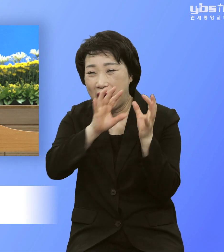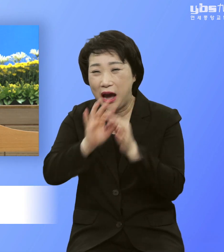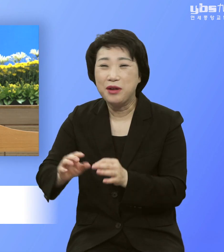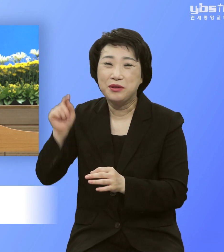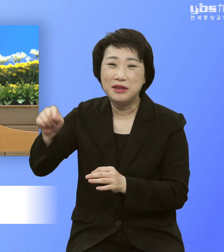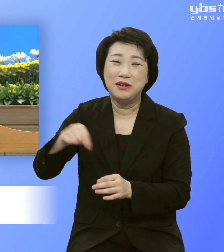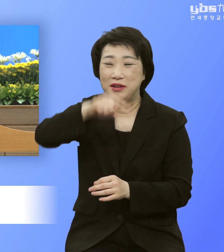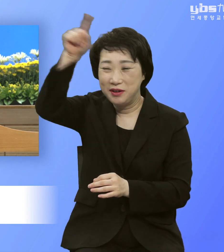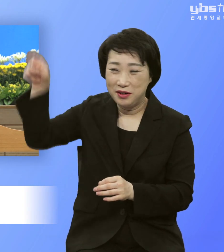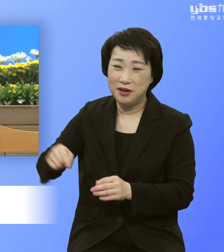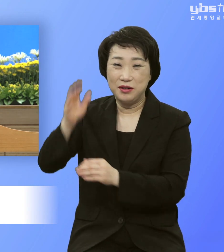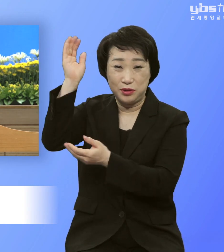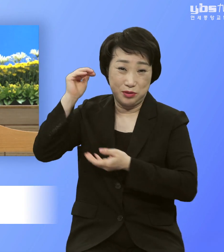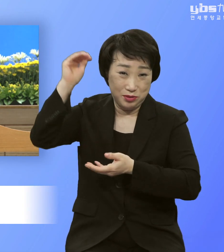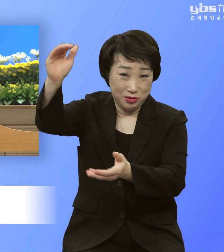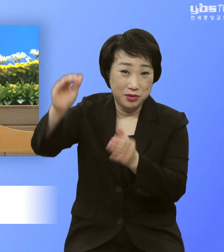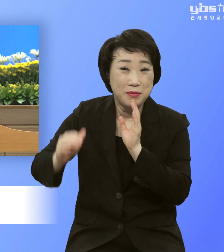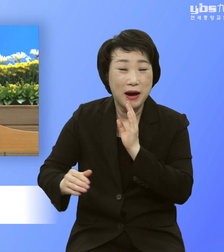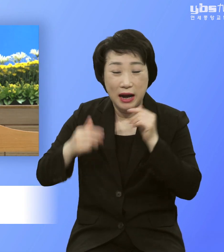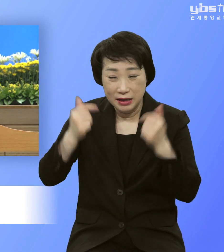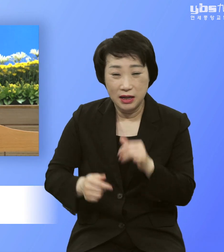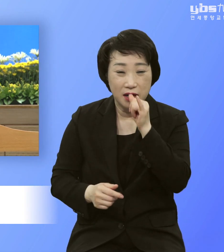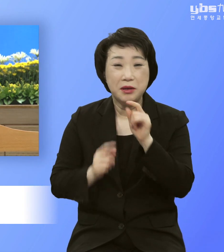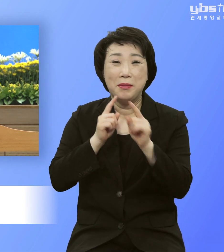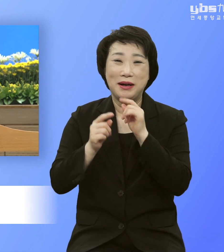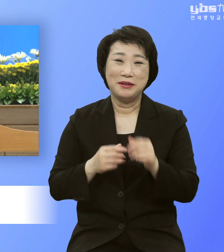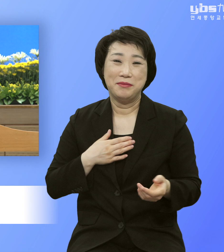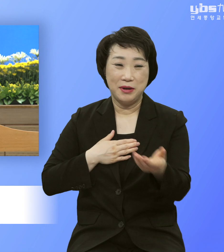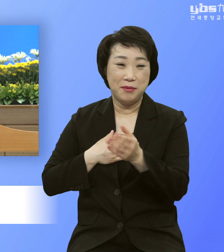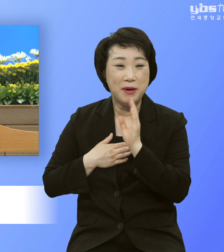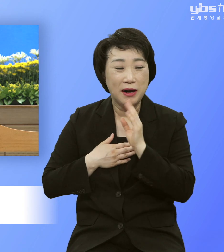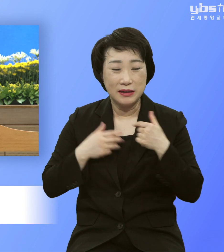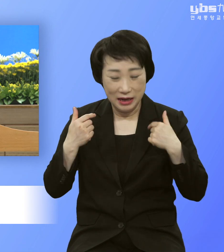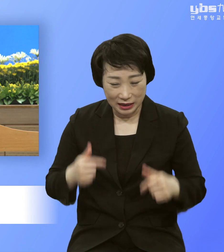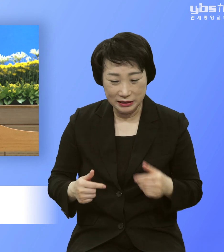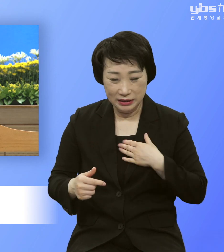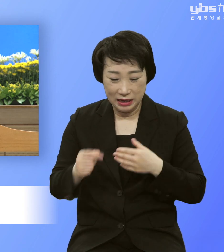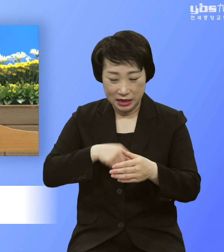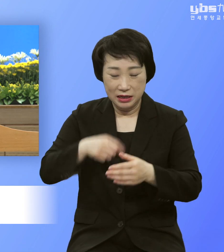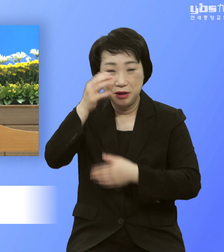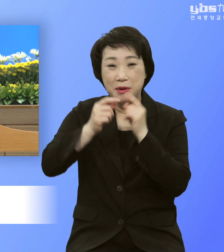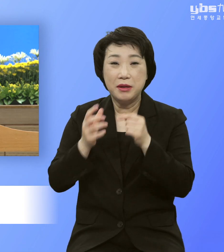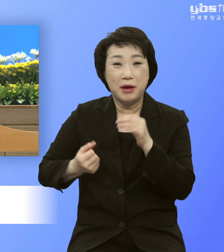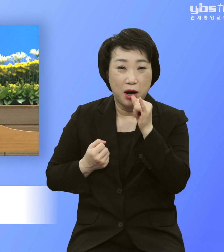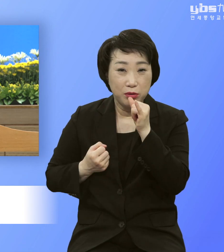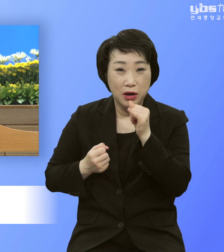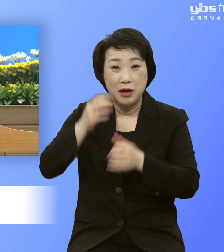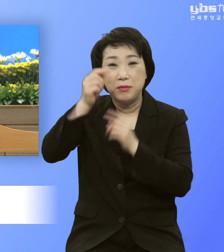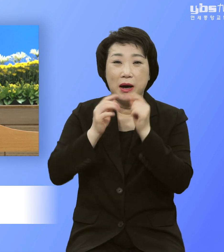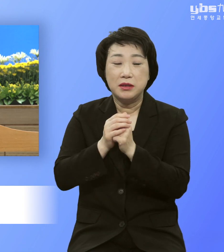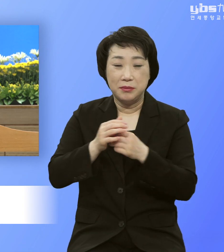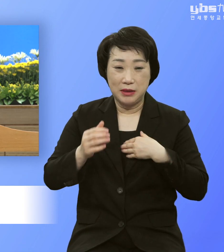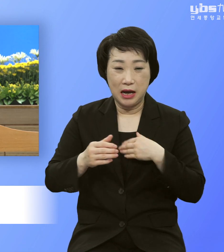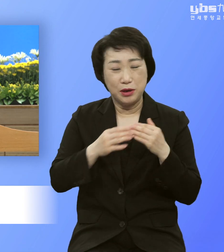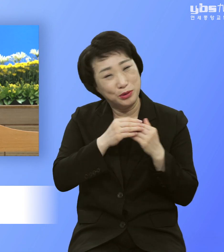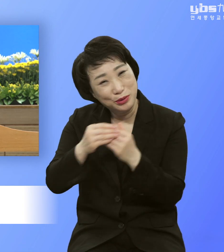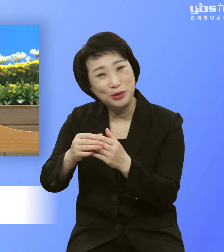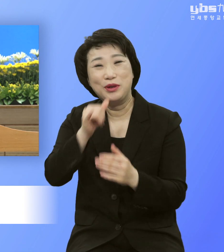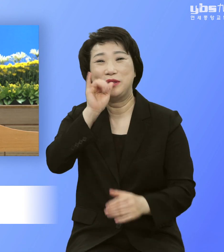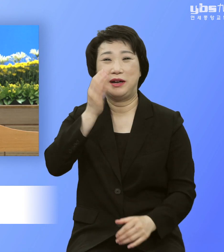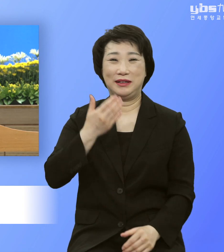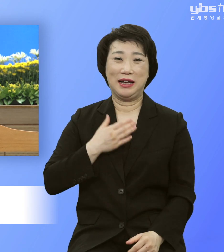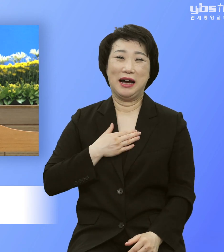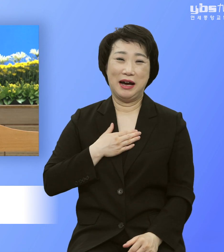거예요. 항상 있는 말씀. 내게는 항상 하나님 말씀이 있어서 하나님 말씀이 나를 경영하게